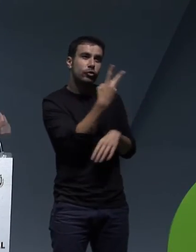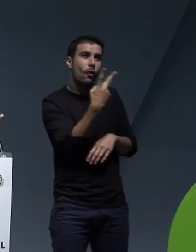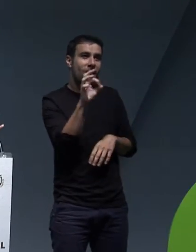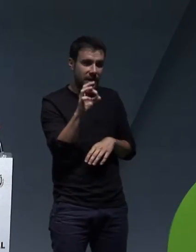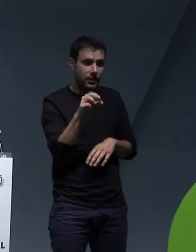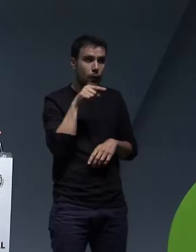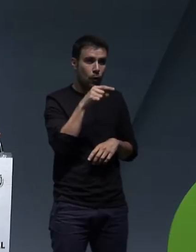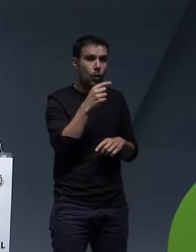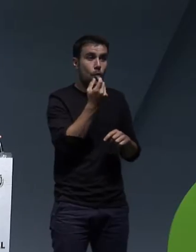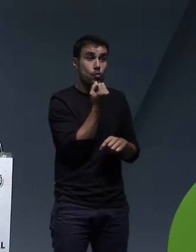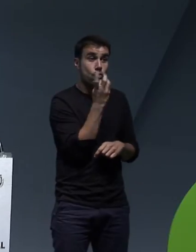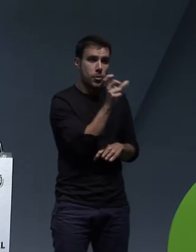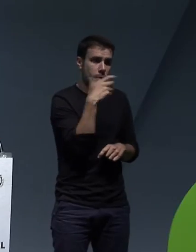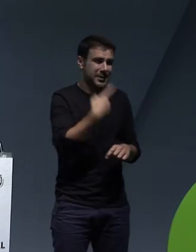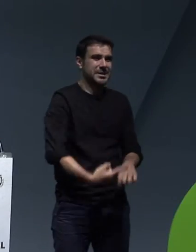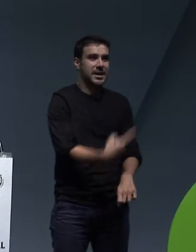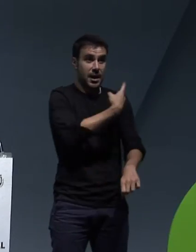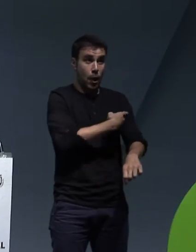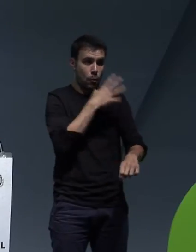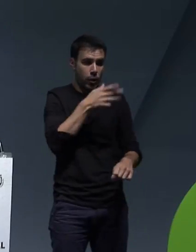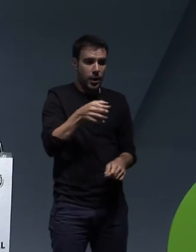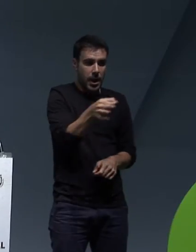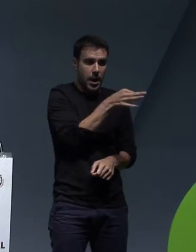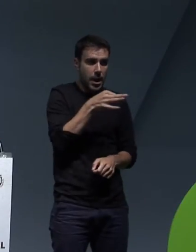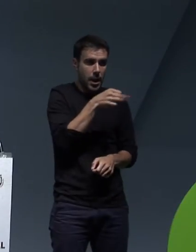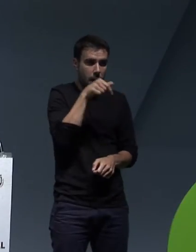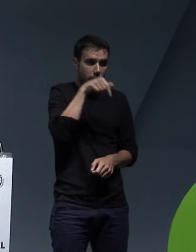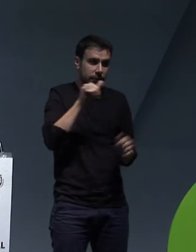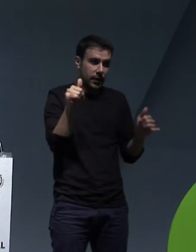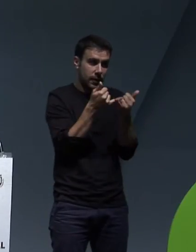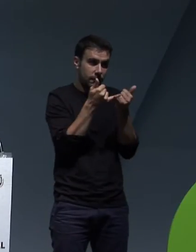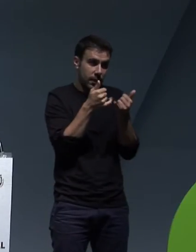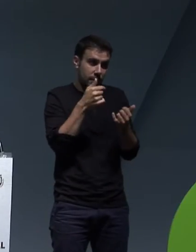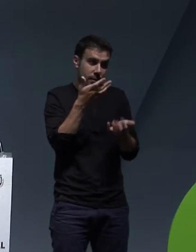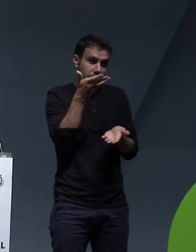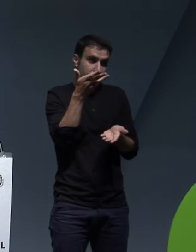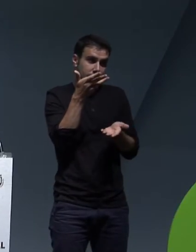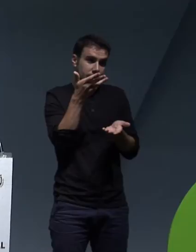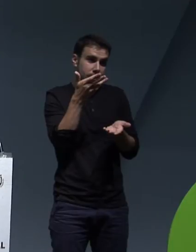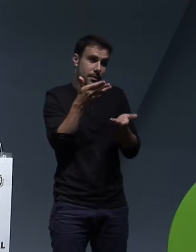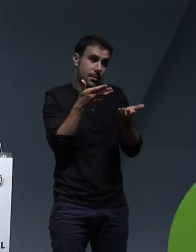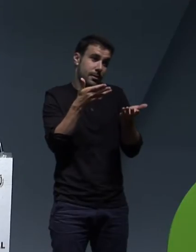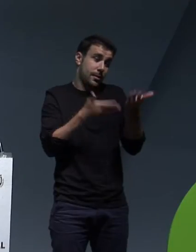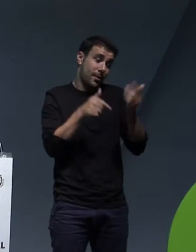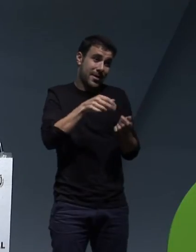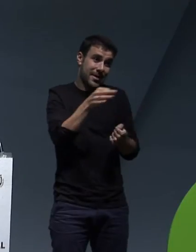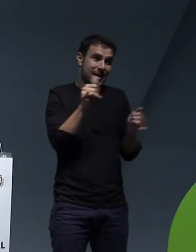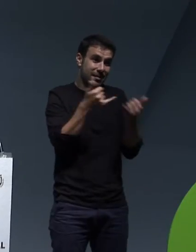cifra colosal para la superficie que nosotros tenemos, para la superficie de nuestra querida